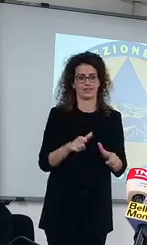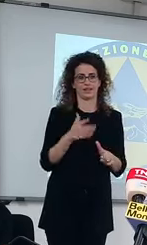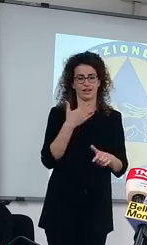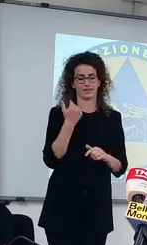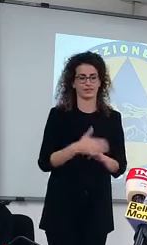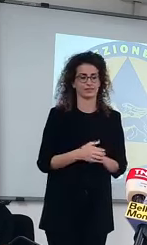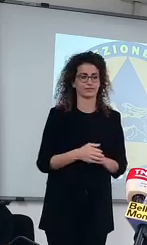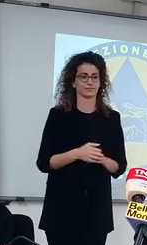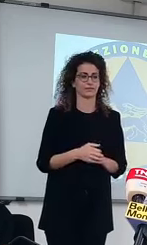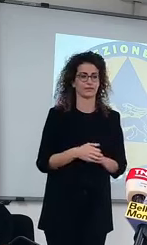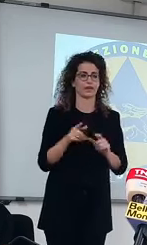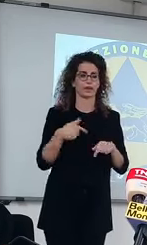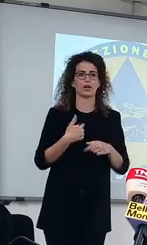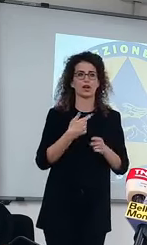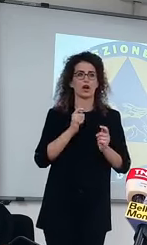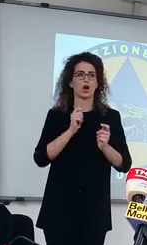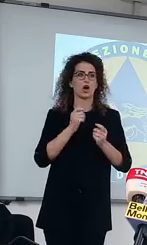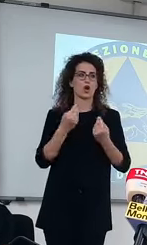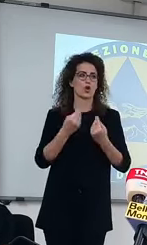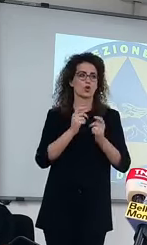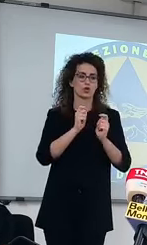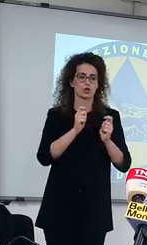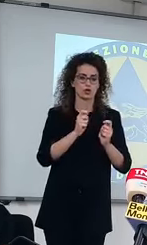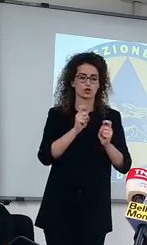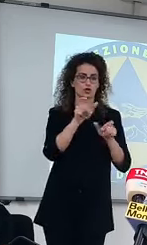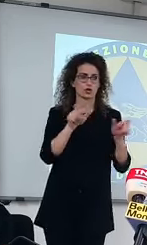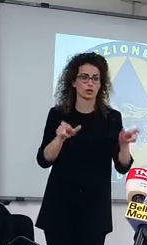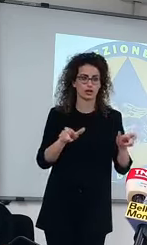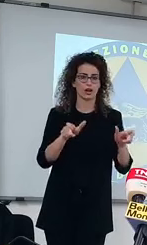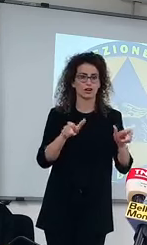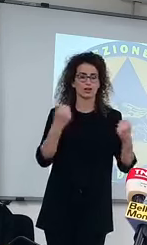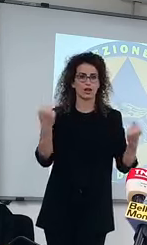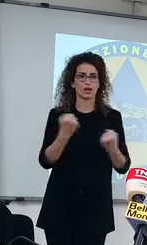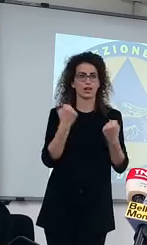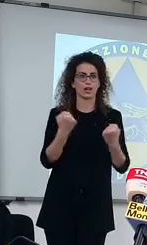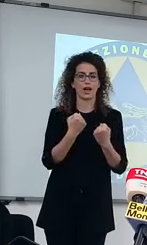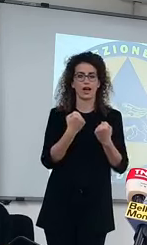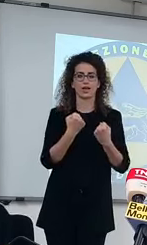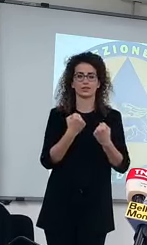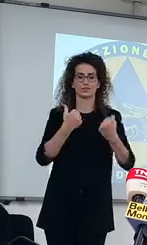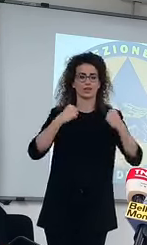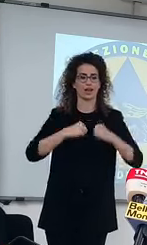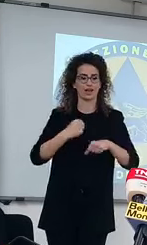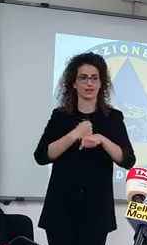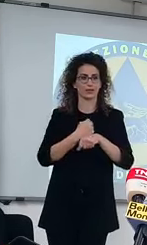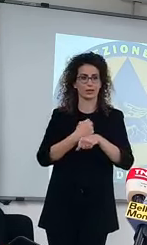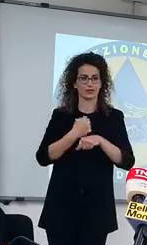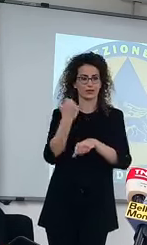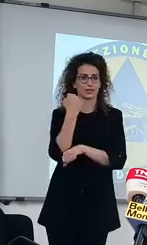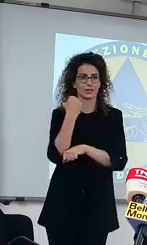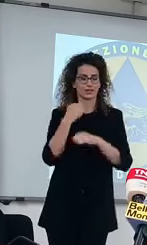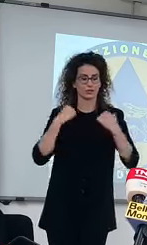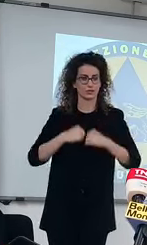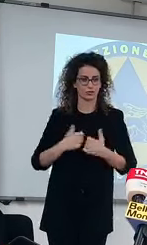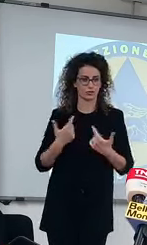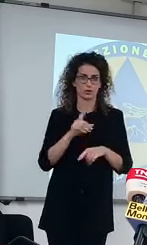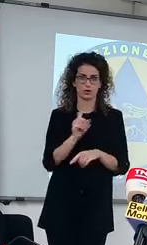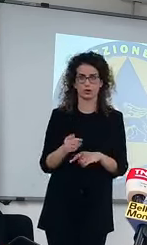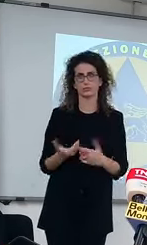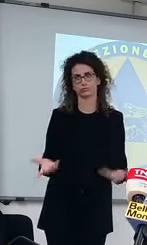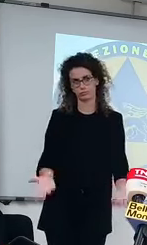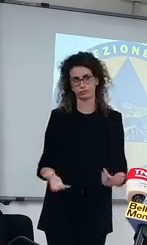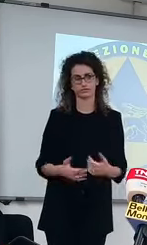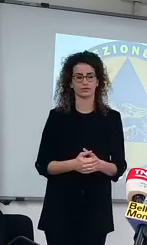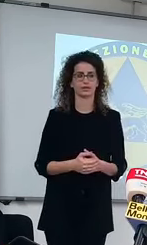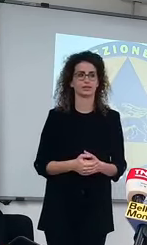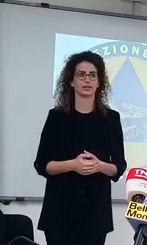E dopo dicono che i giornalisti non fanno un'attività di servizio civico, pubblico. Faccio controllare subito, per me questo